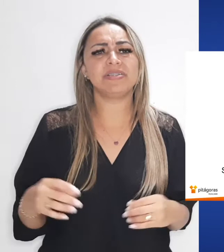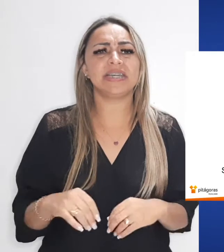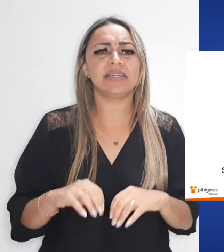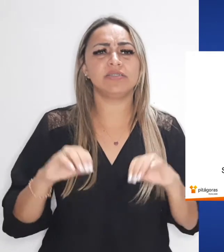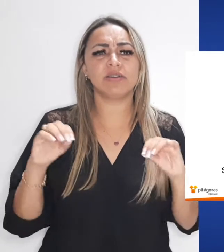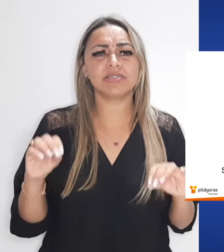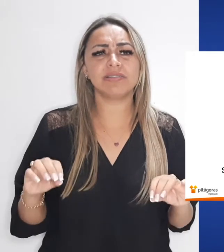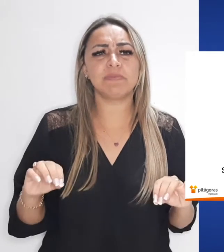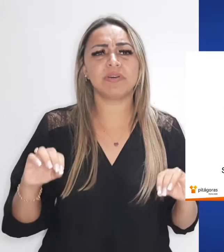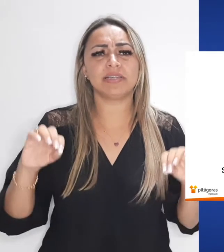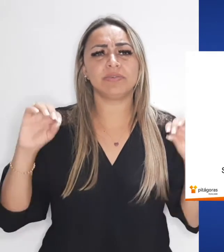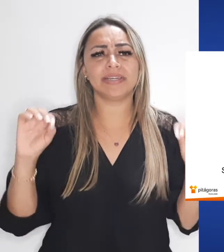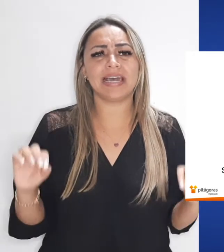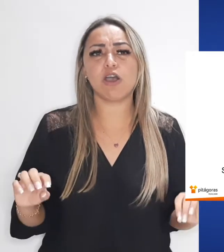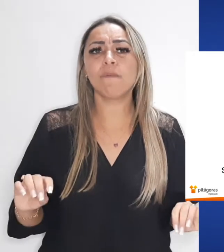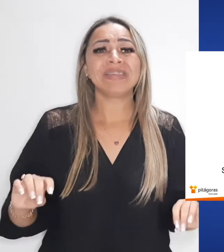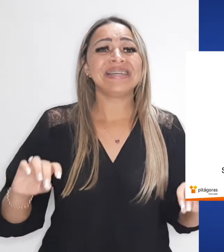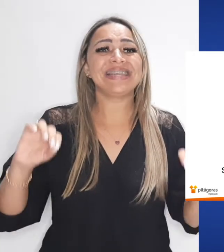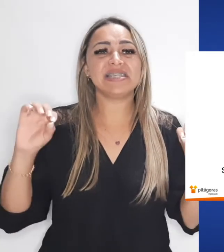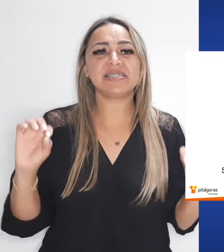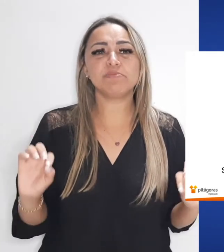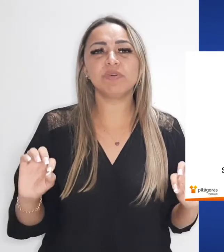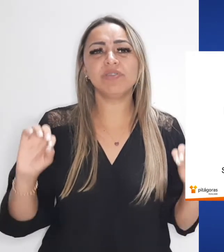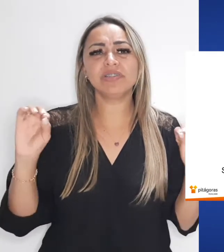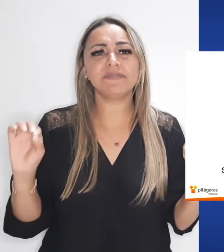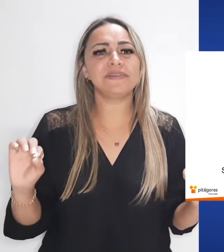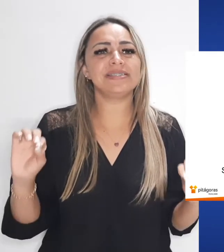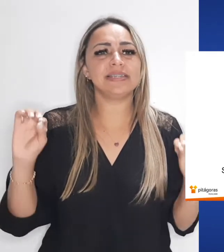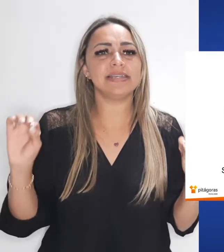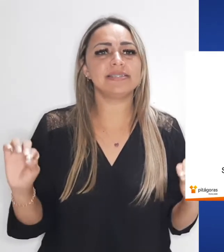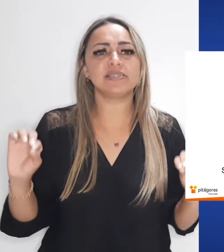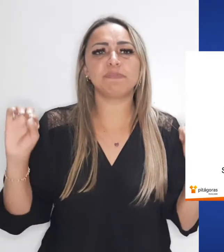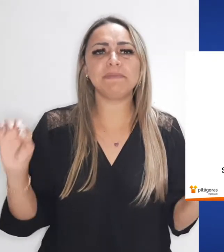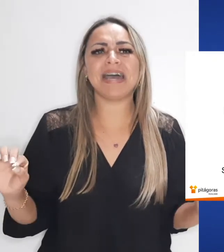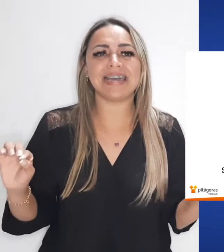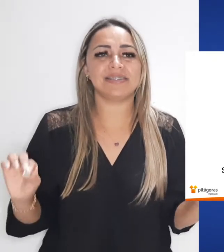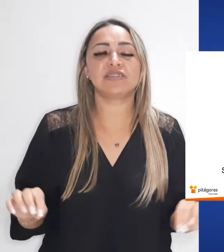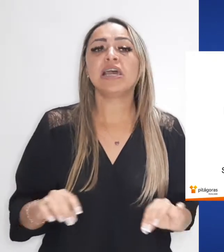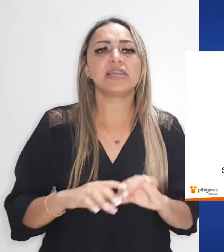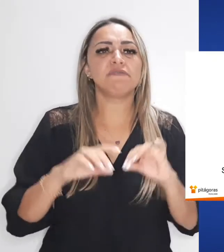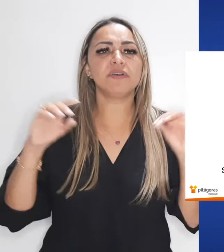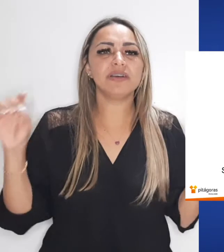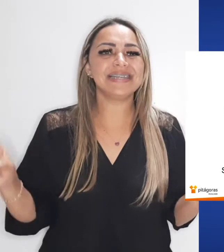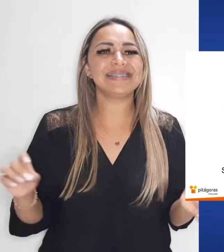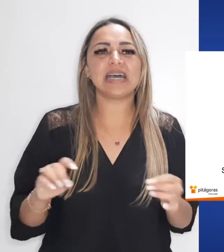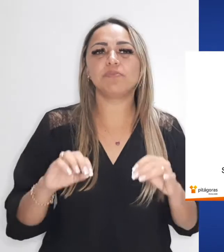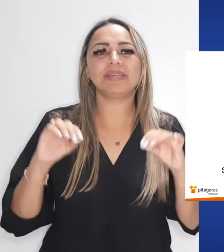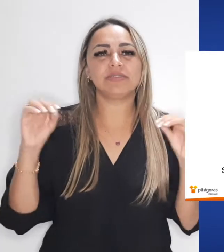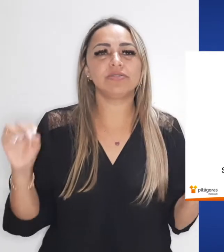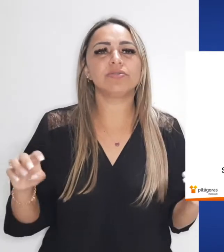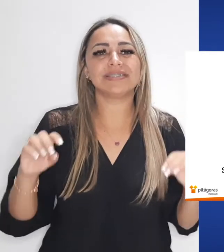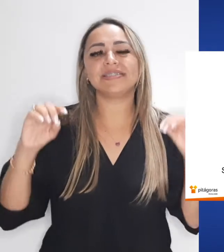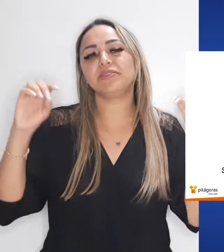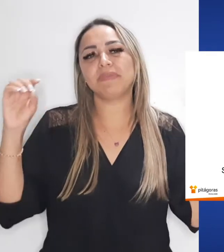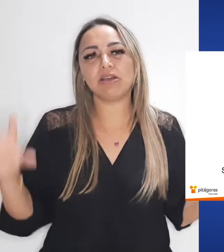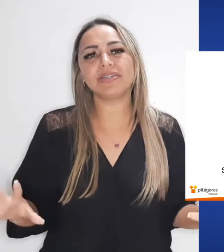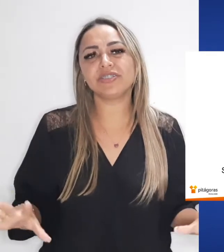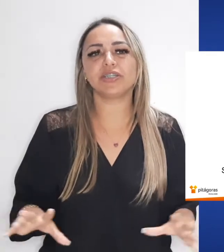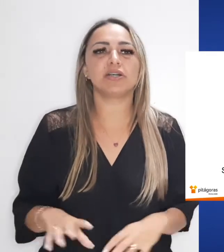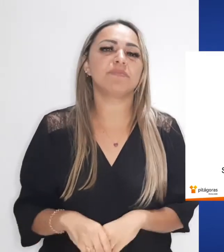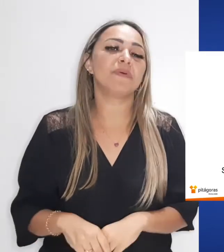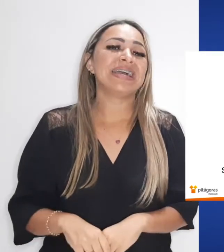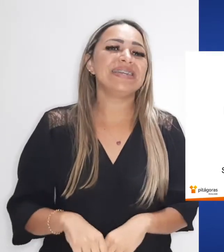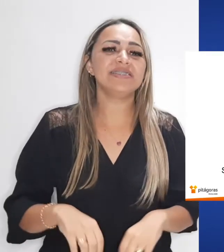o tema diagnóstico laboratorial das imunodeficiências primárias, que foi orientado pela tutora